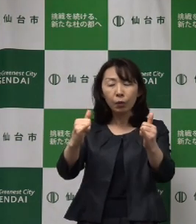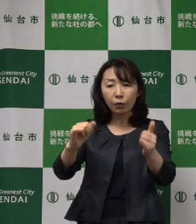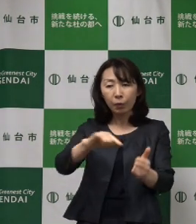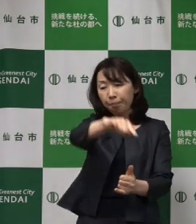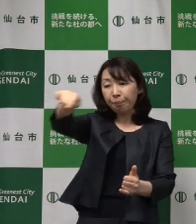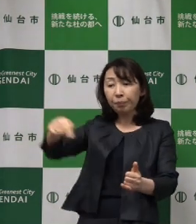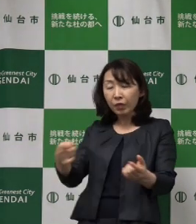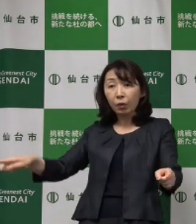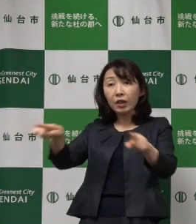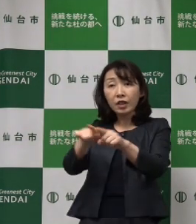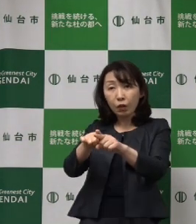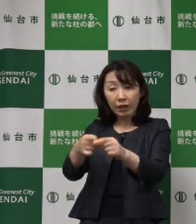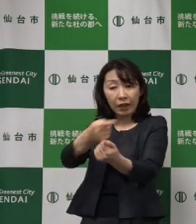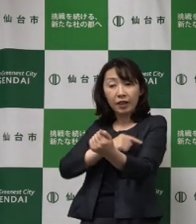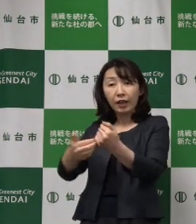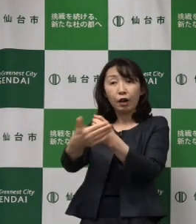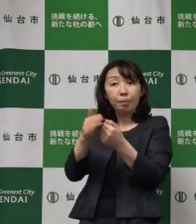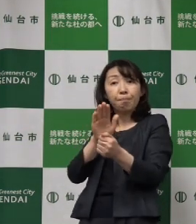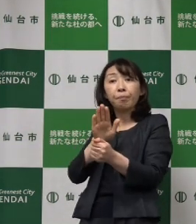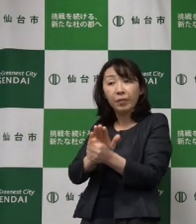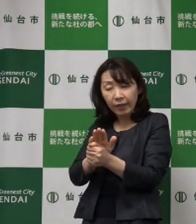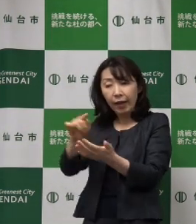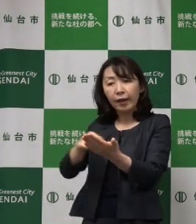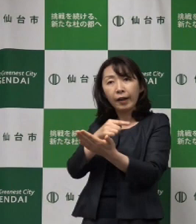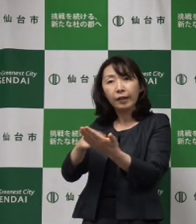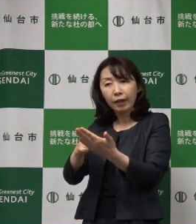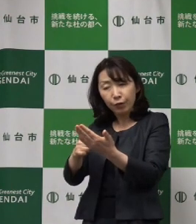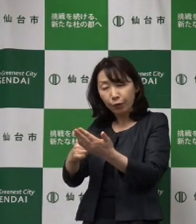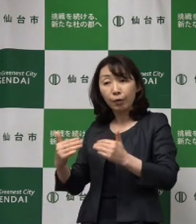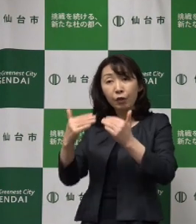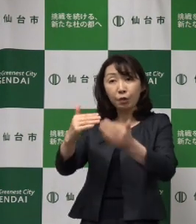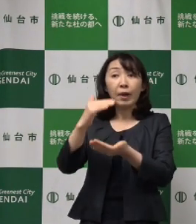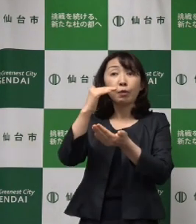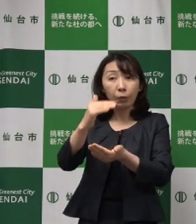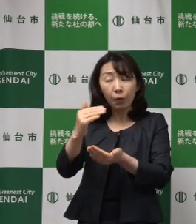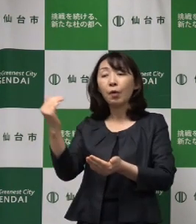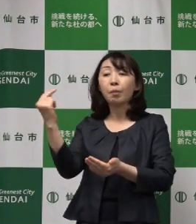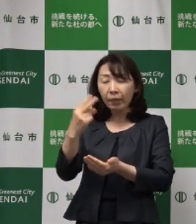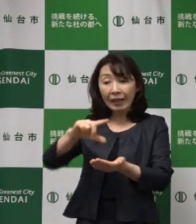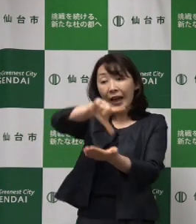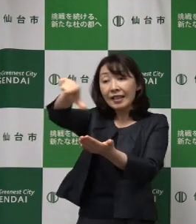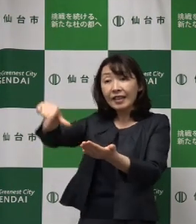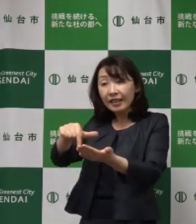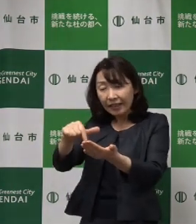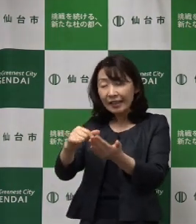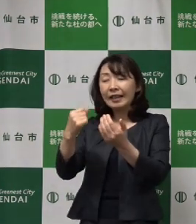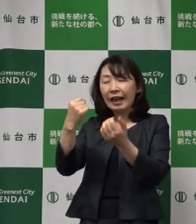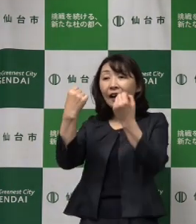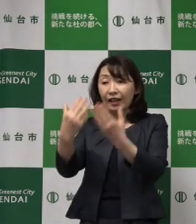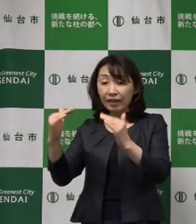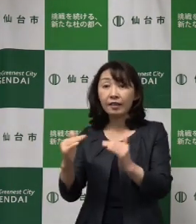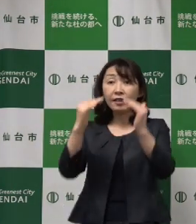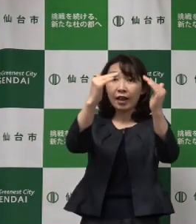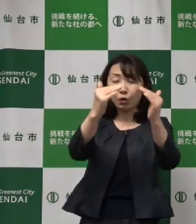わせていくことで解決に向けての流れを加速するとともに地域の新たな成長につながるものと考え